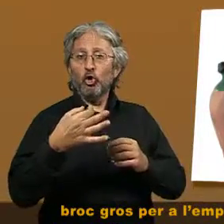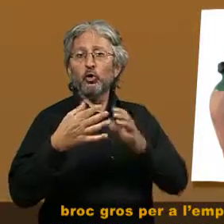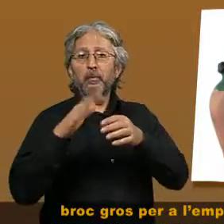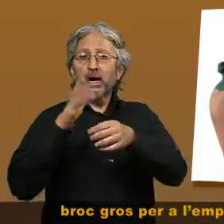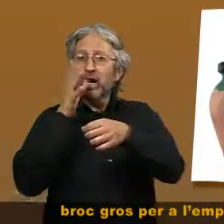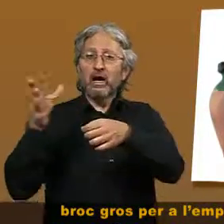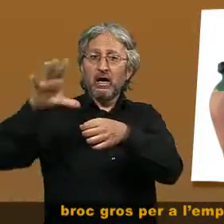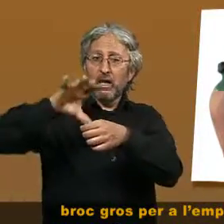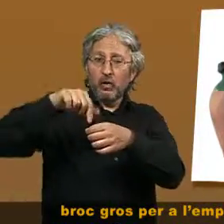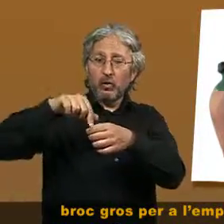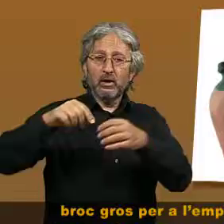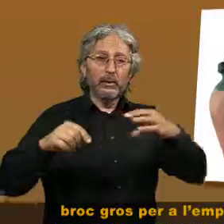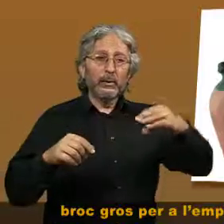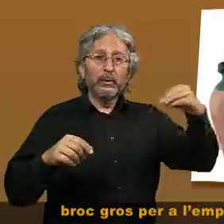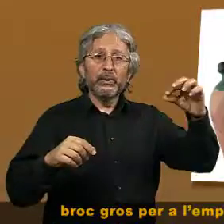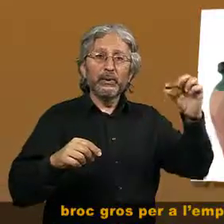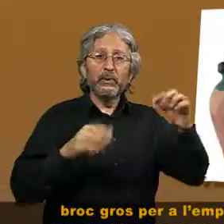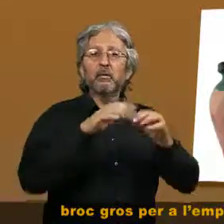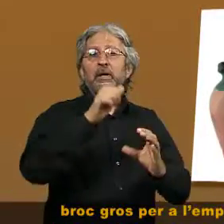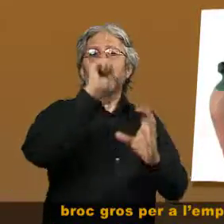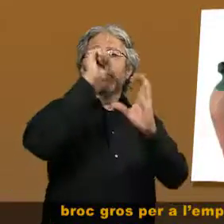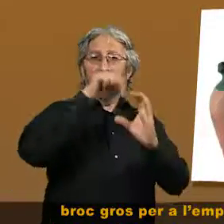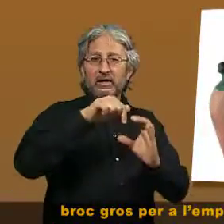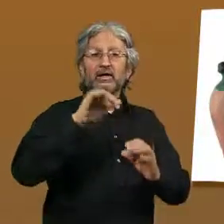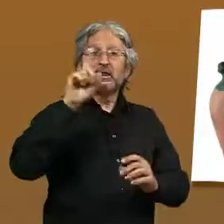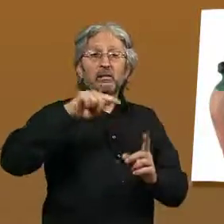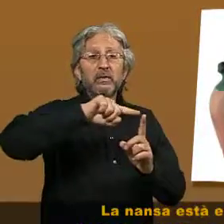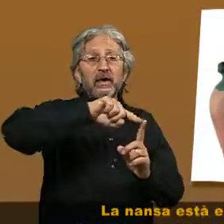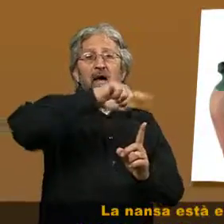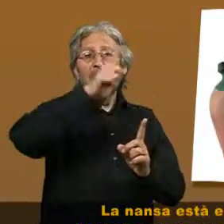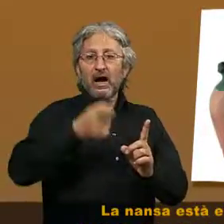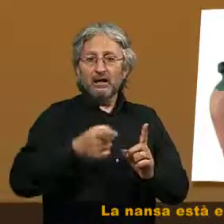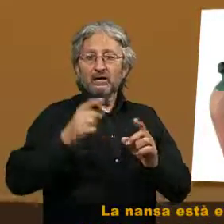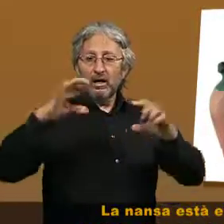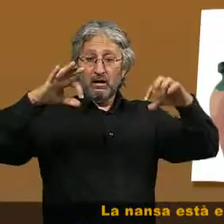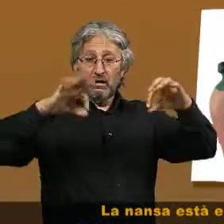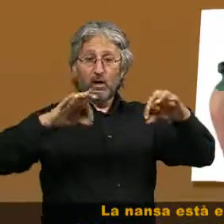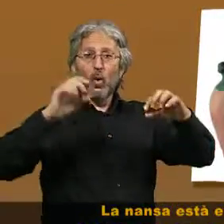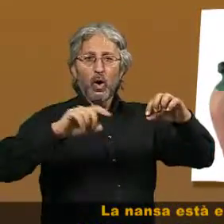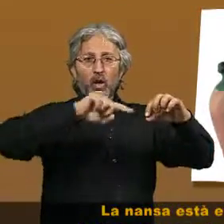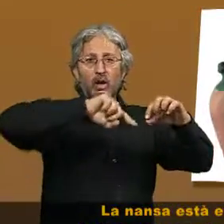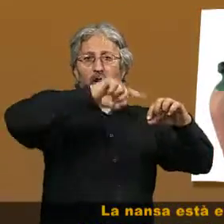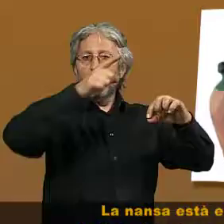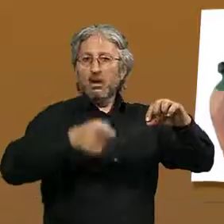beure. La nansa està en la línia dels dos brocs, com és propi dels càntirs